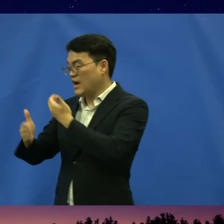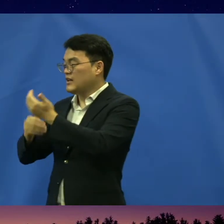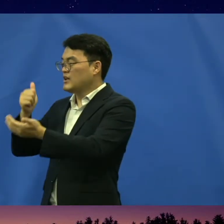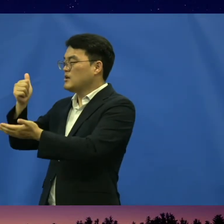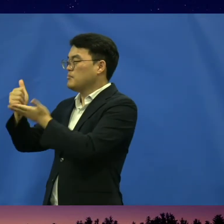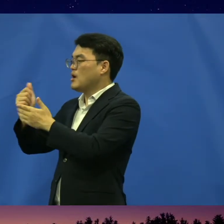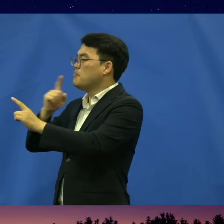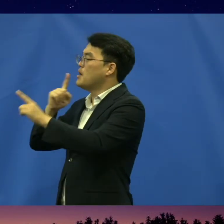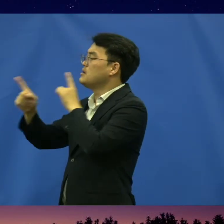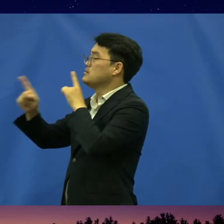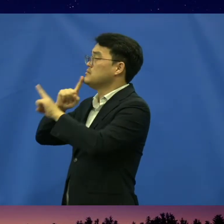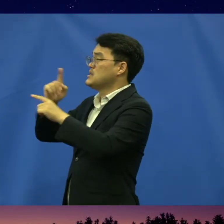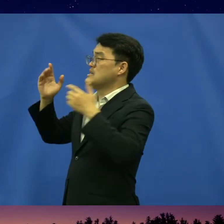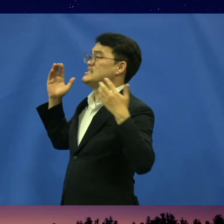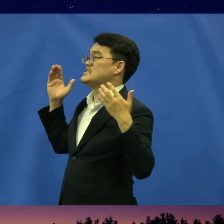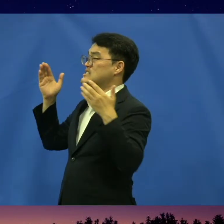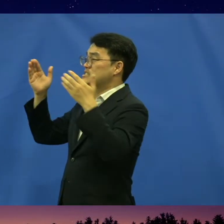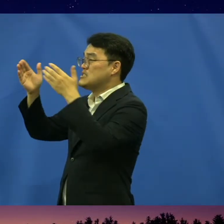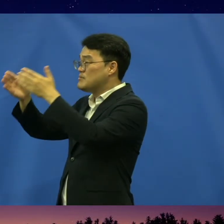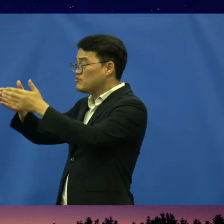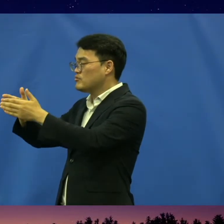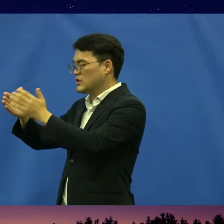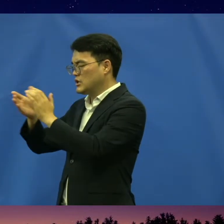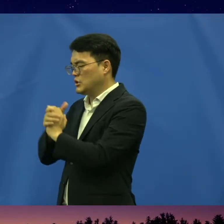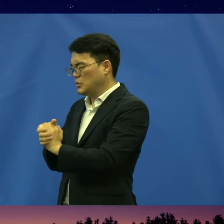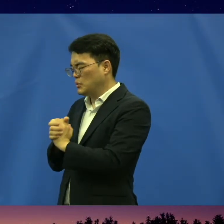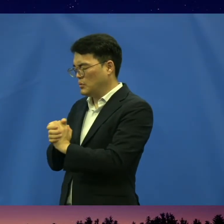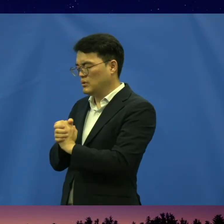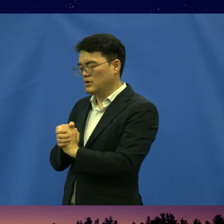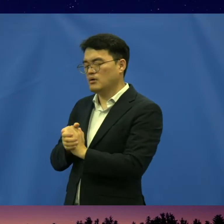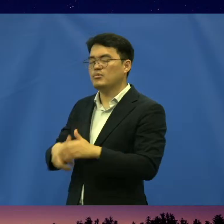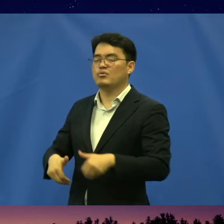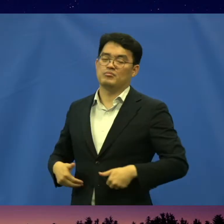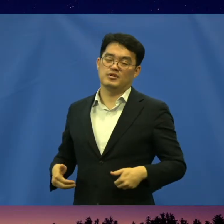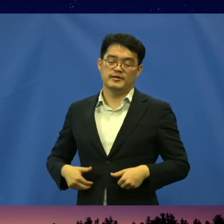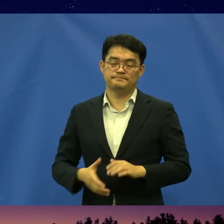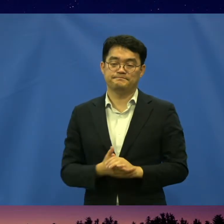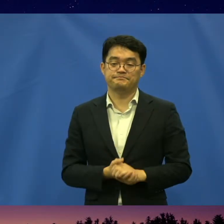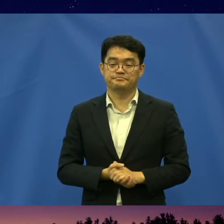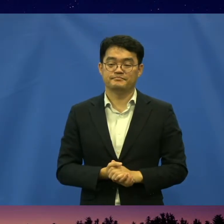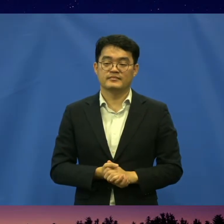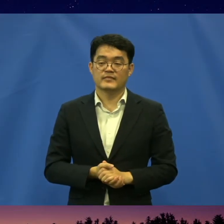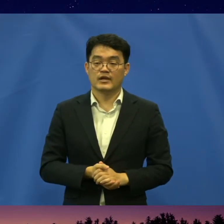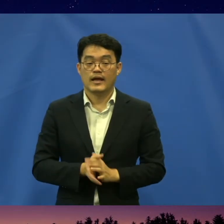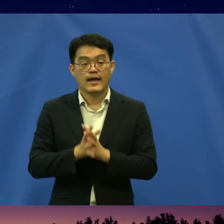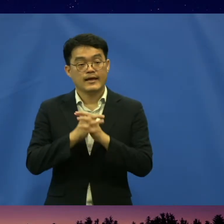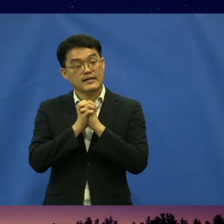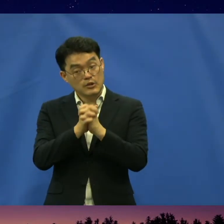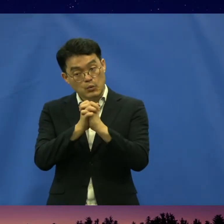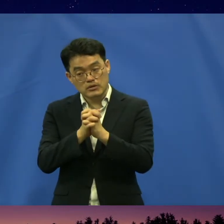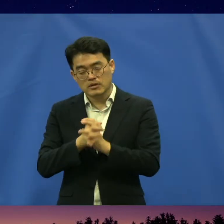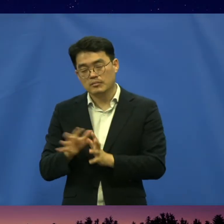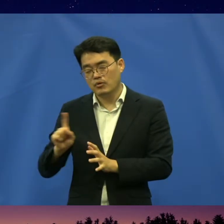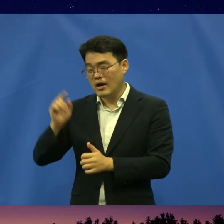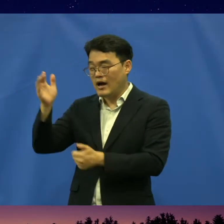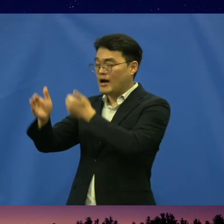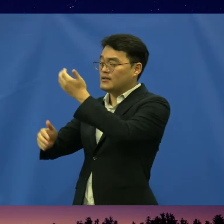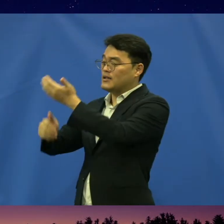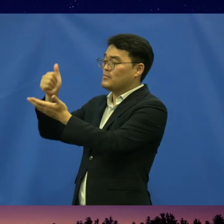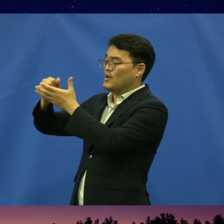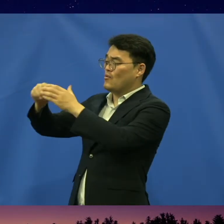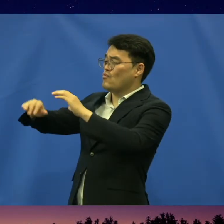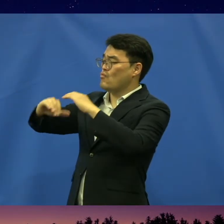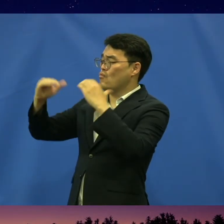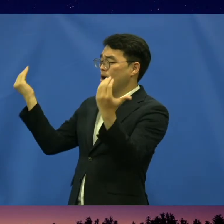듣는 기도가 있어야 합니다. 기도는 하나님께 온전히 몰입되고 집중하는